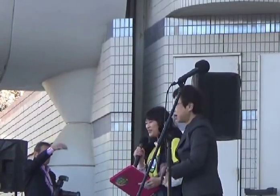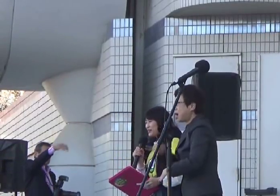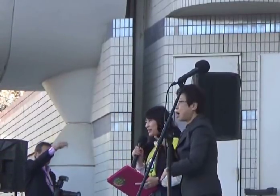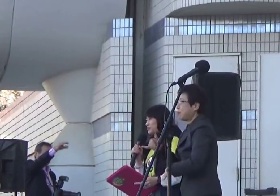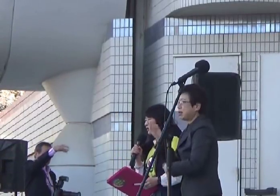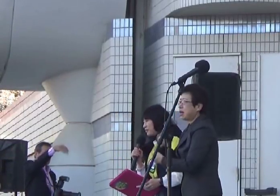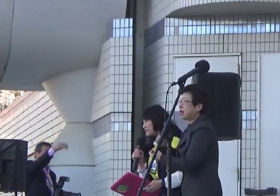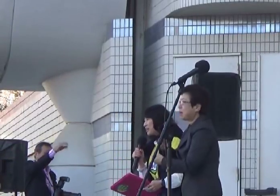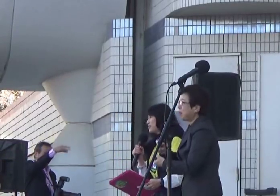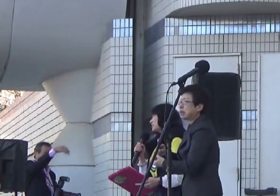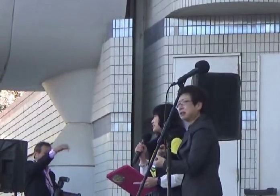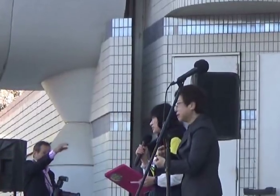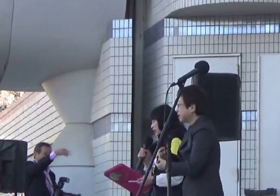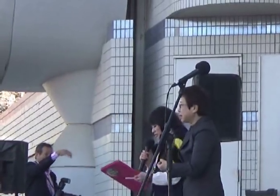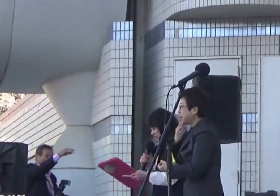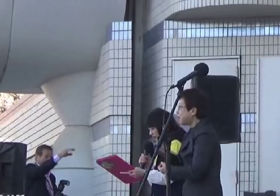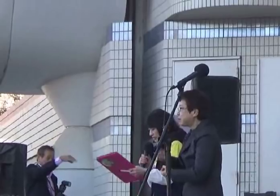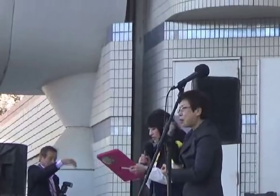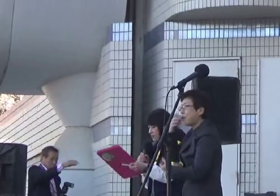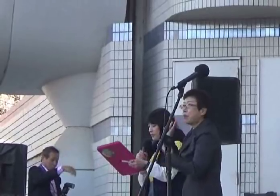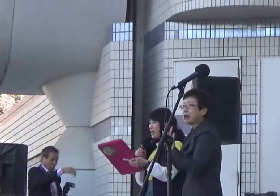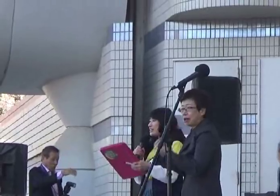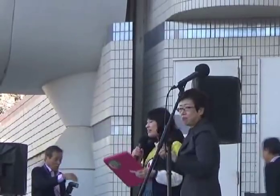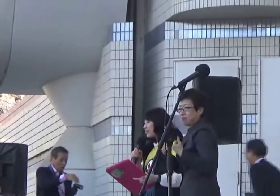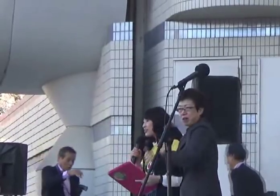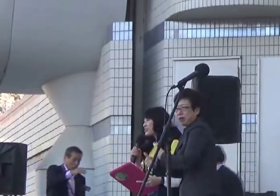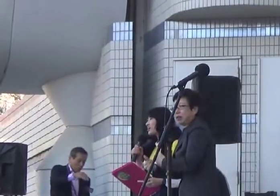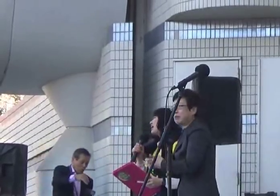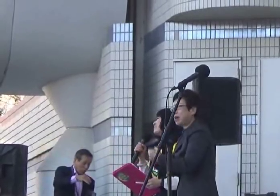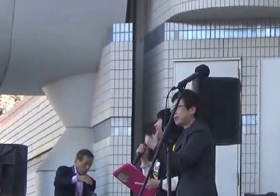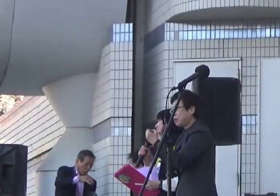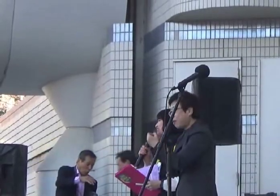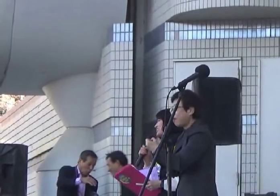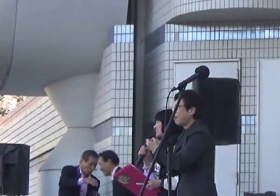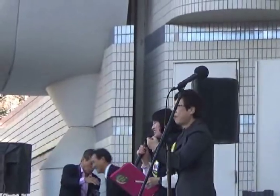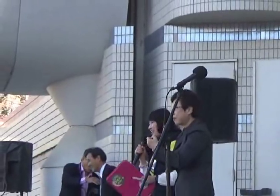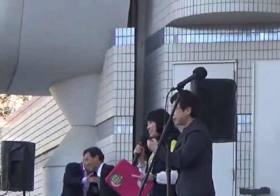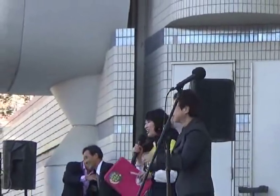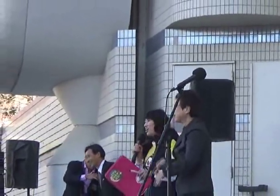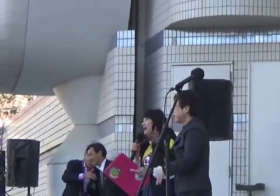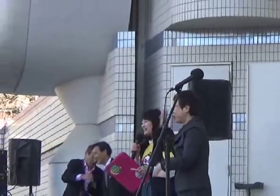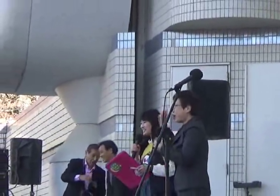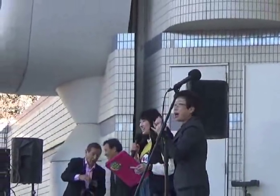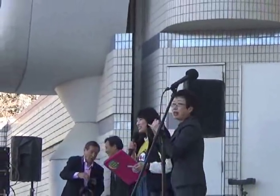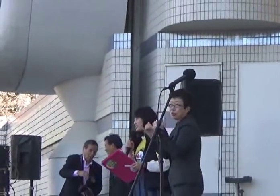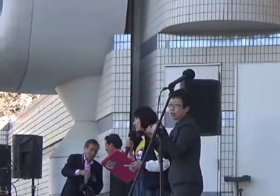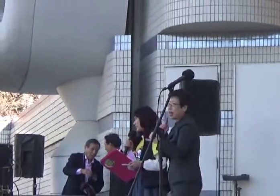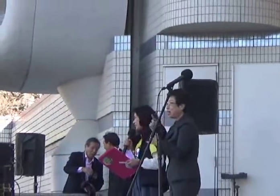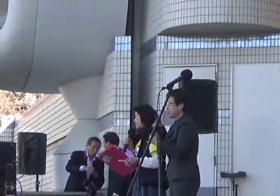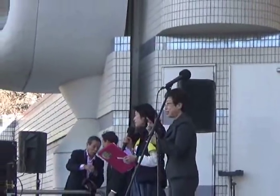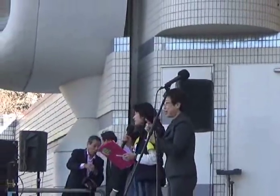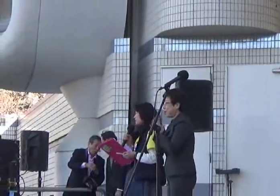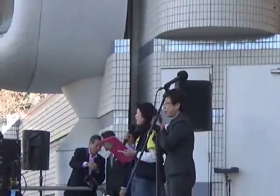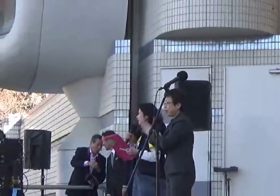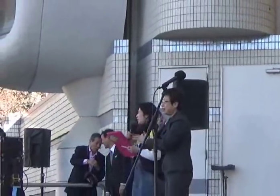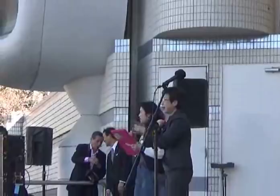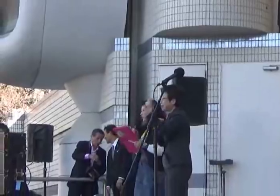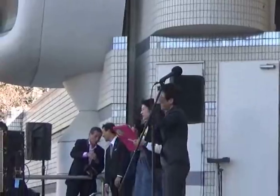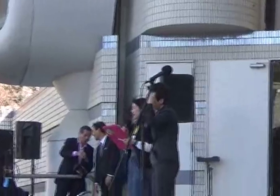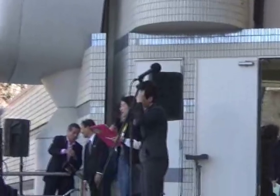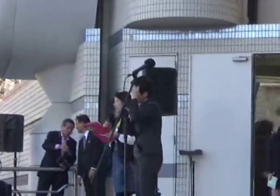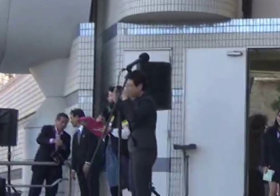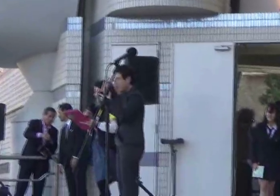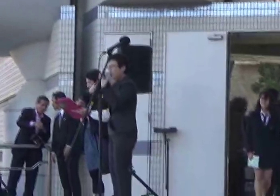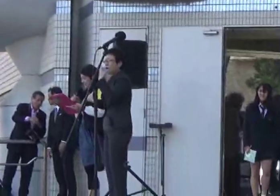政権マジやばいなと思いました。皆さん一緒に倒していきましょう。では今度は若い人たちからの発言に移りたいと思います。